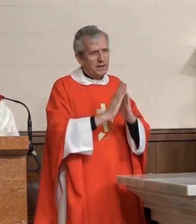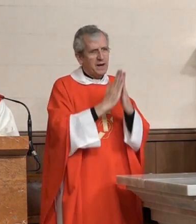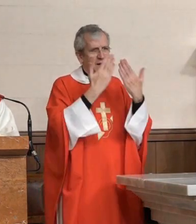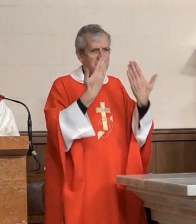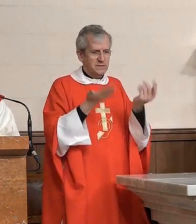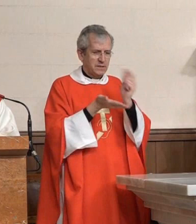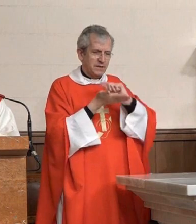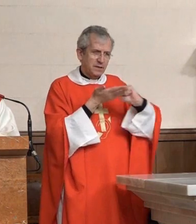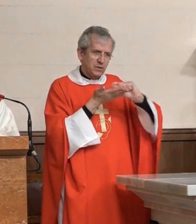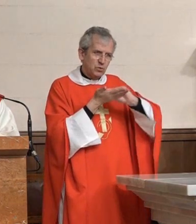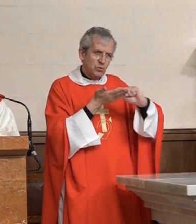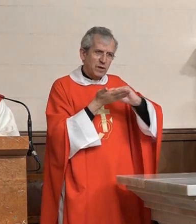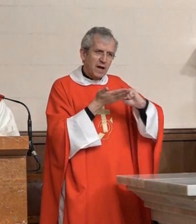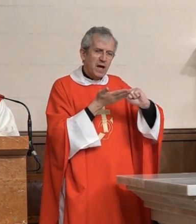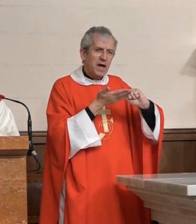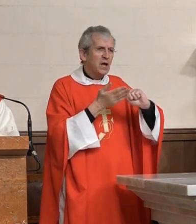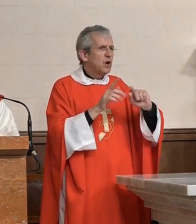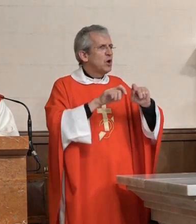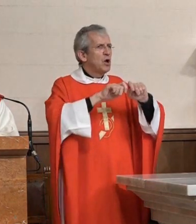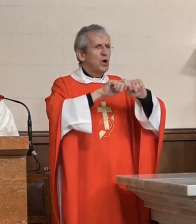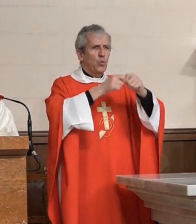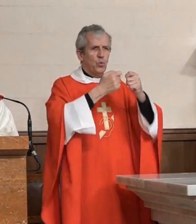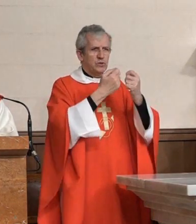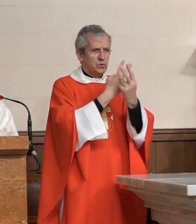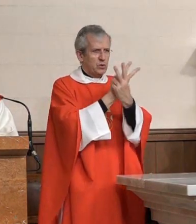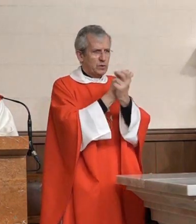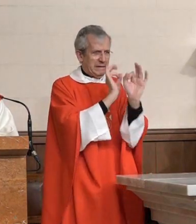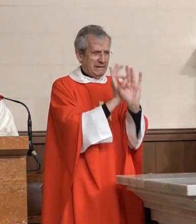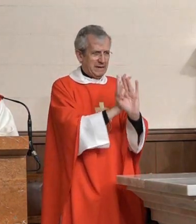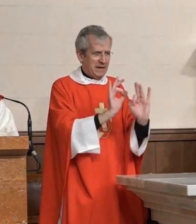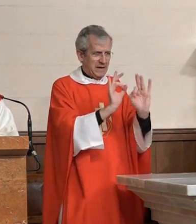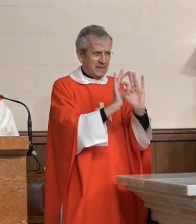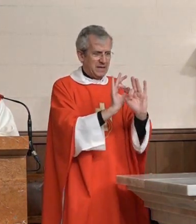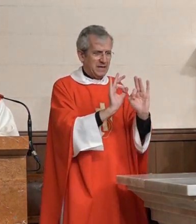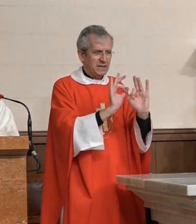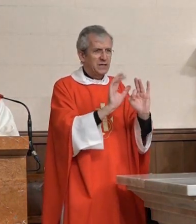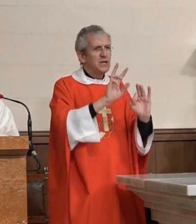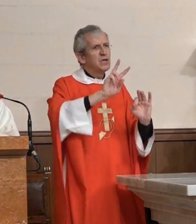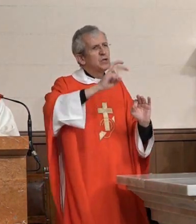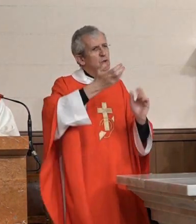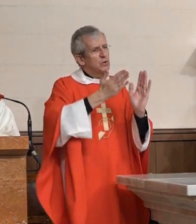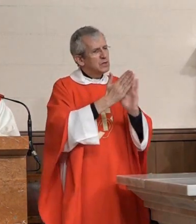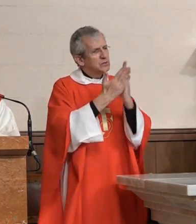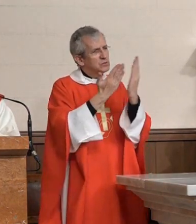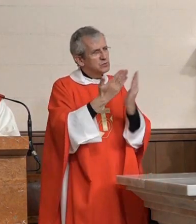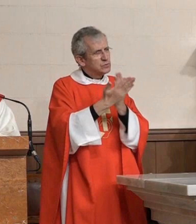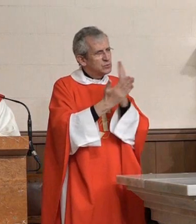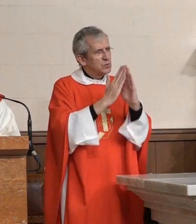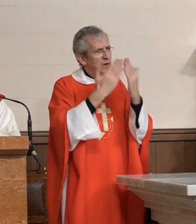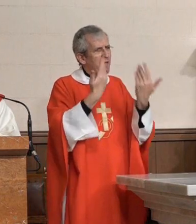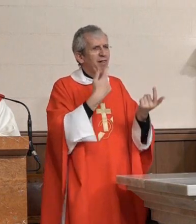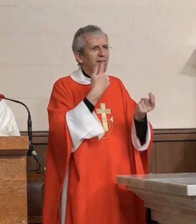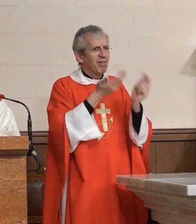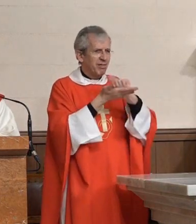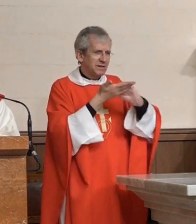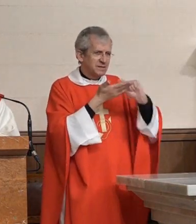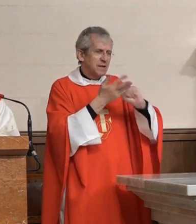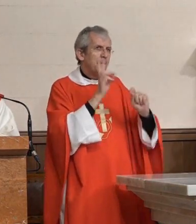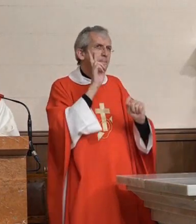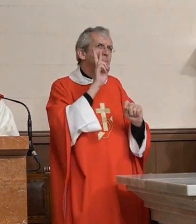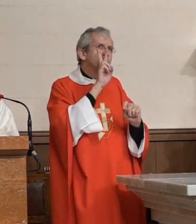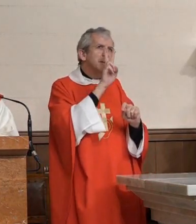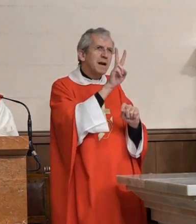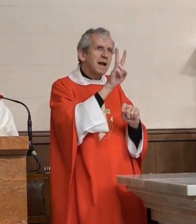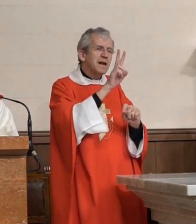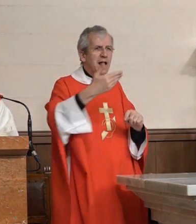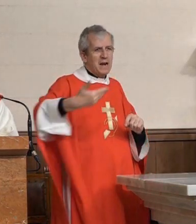escritura: No le quebrarán un hueso. Y en otro lugar de la Escritura dice: Mirarán